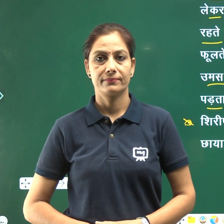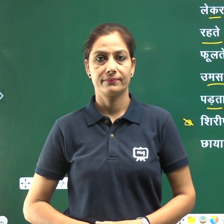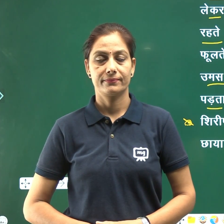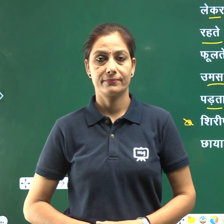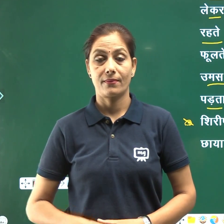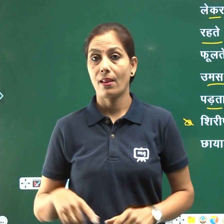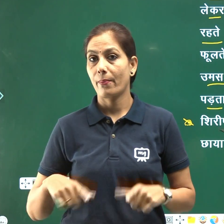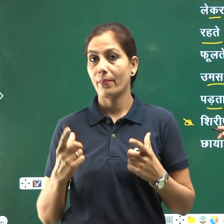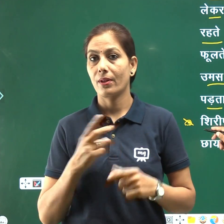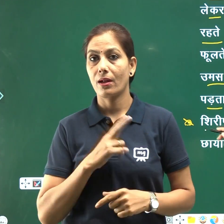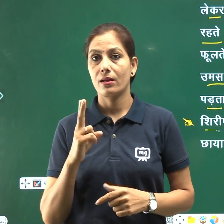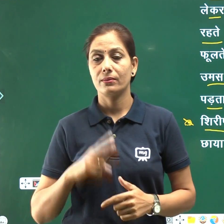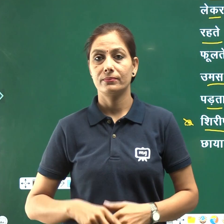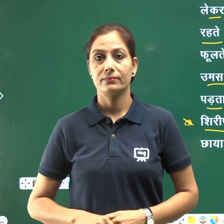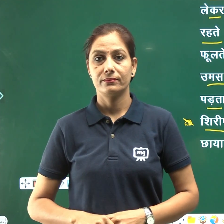शिरीष का वृक्ष